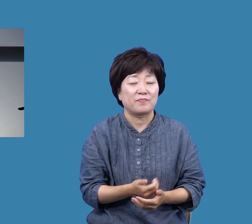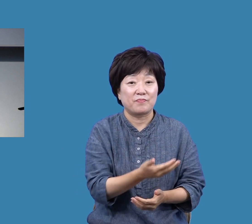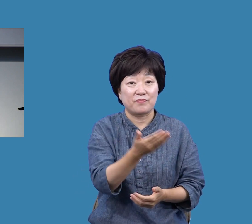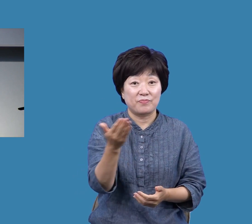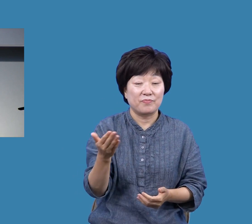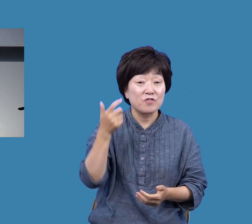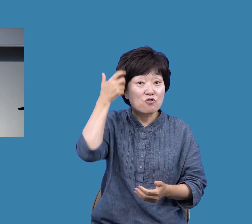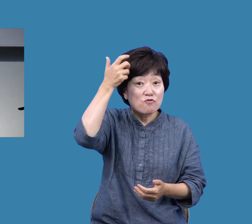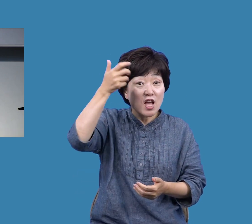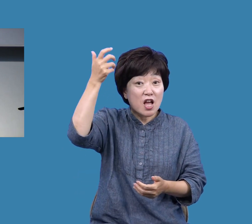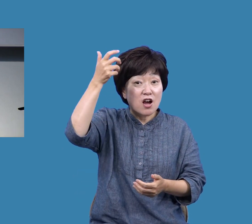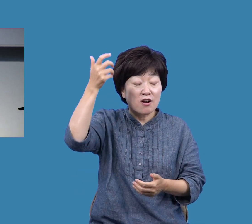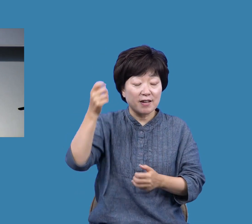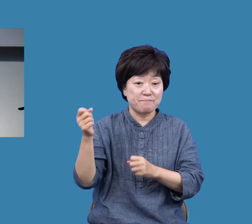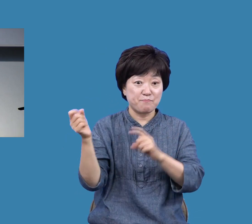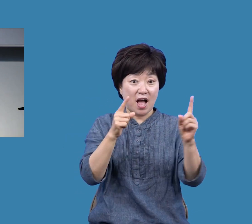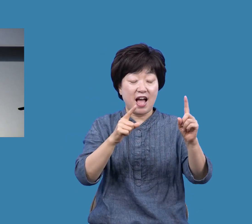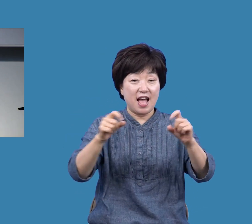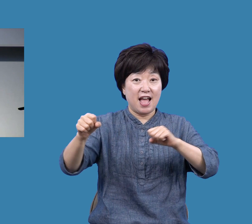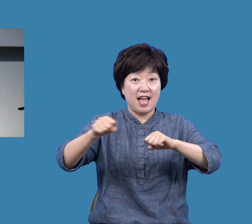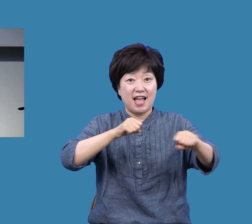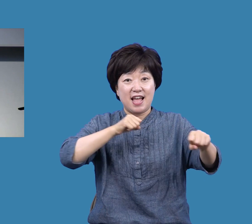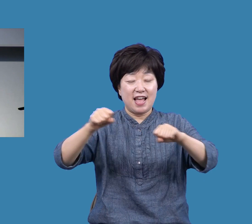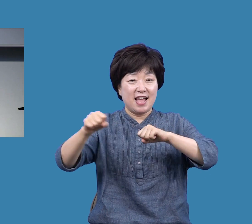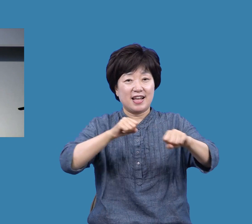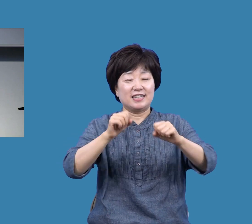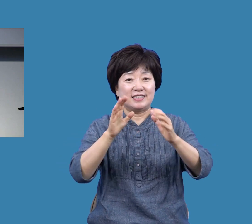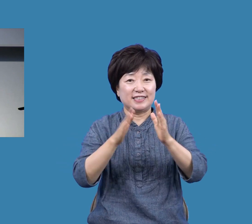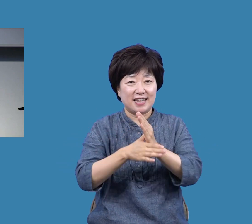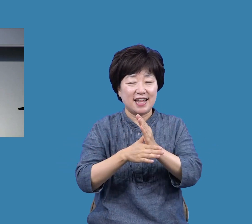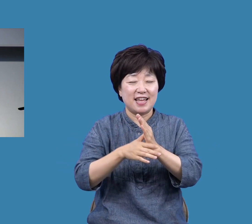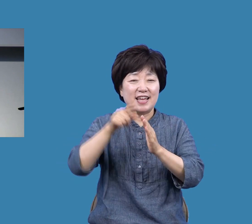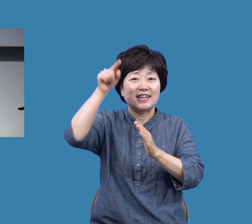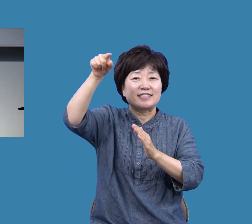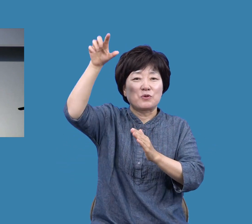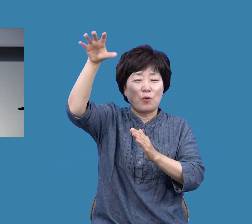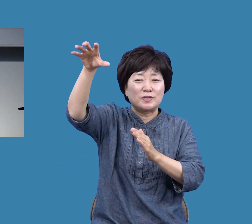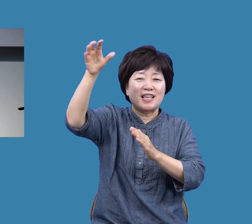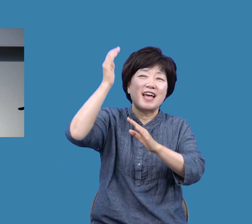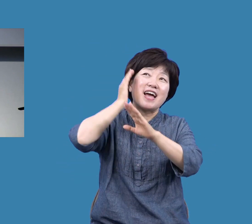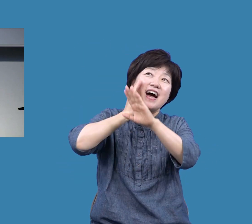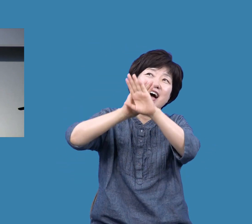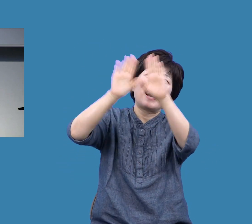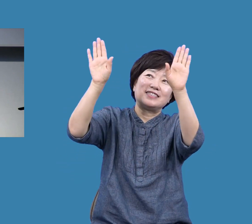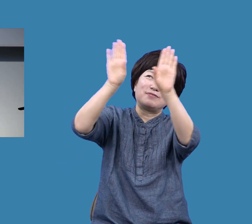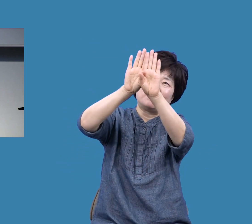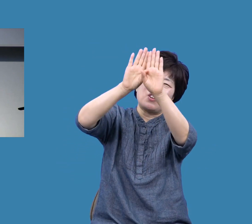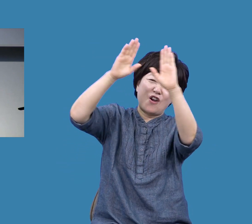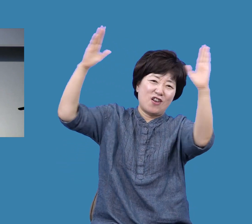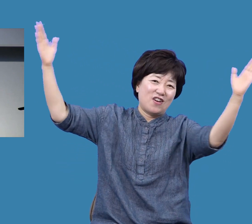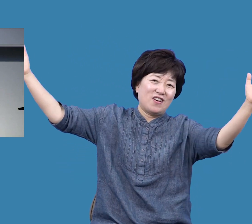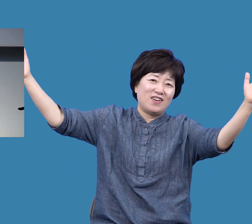여러분, 우리 영이 활성화될 때 그곳에 하늘이 열리는 거예요.